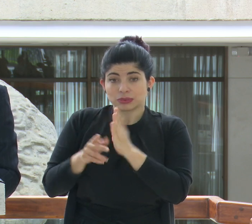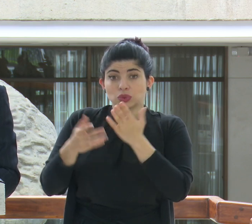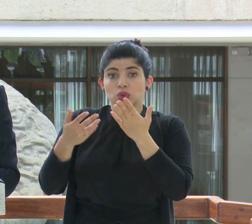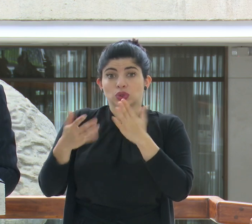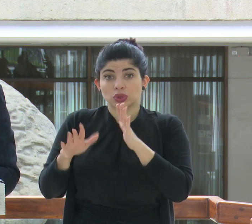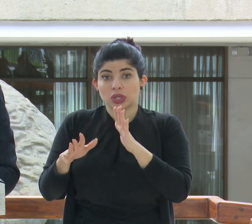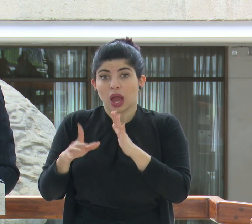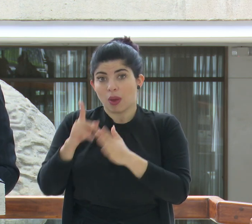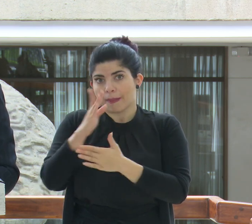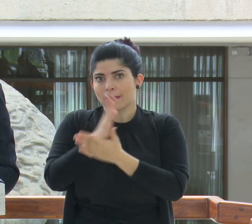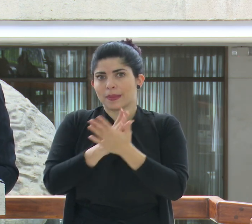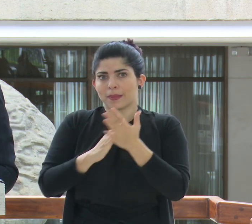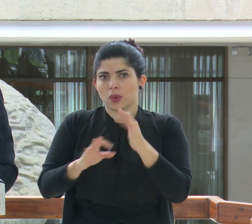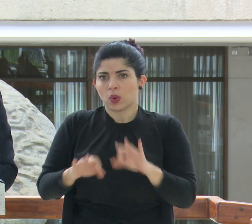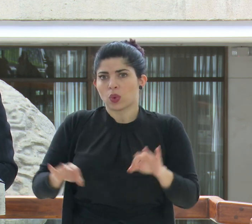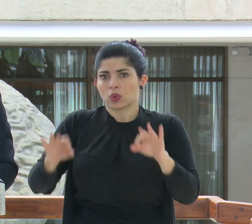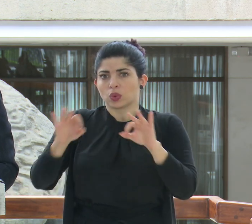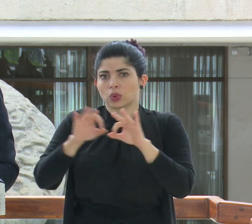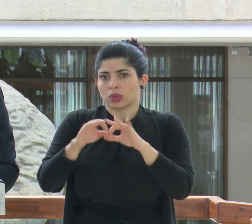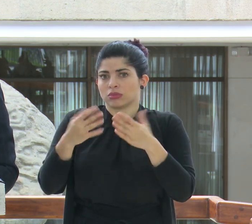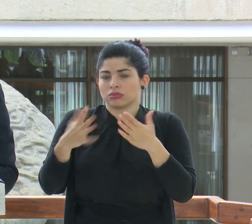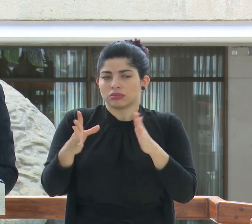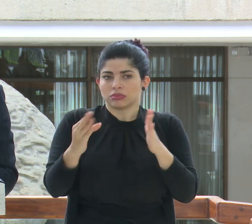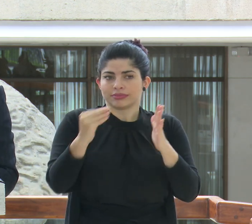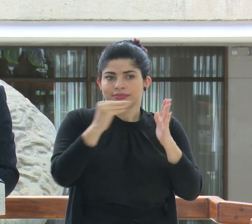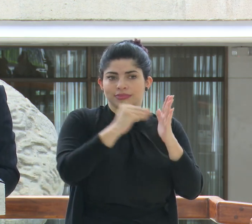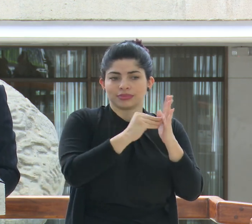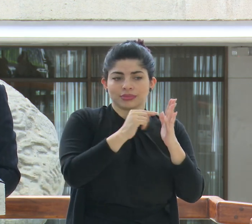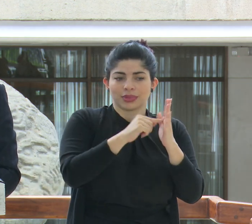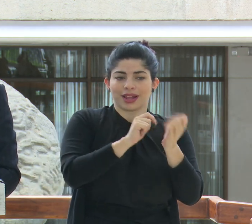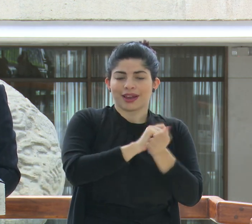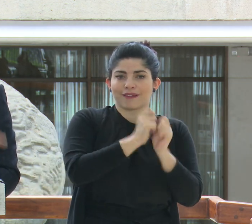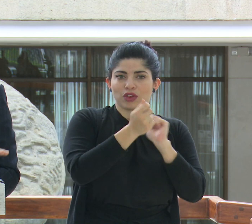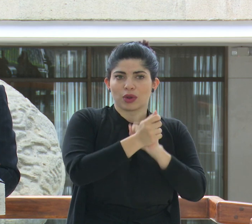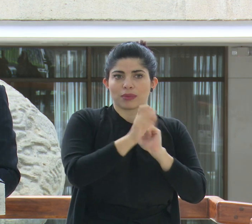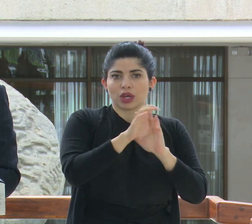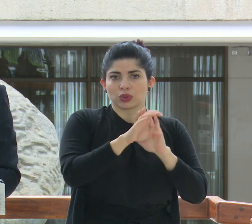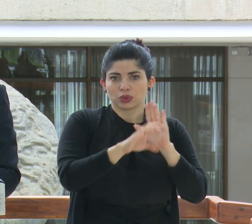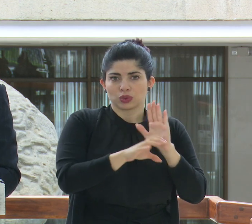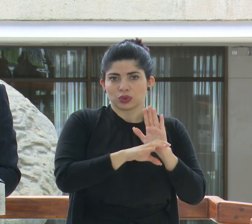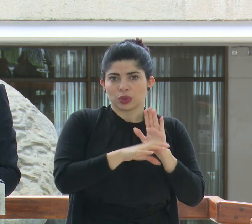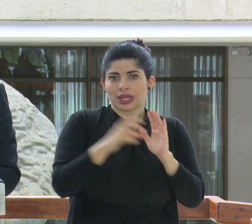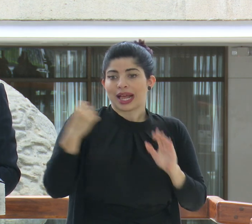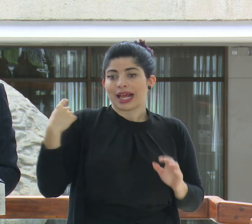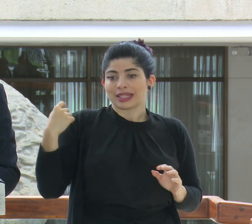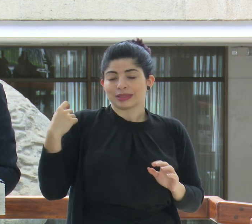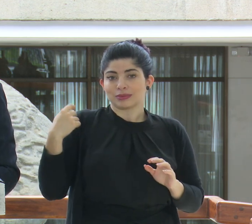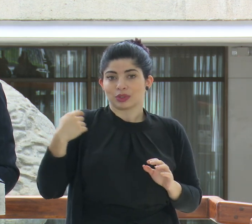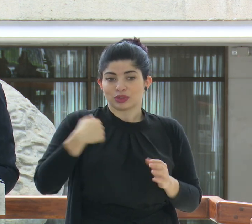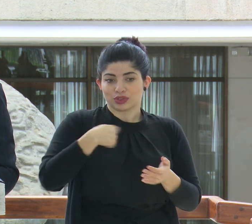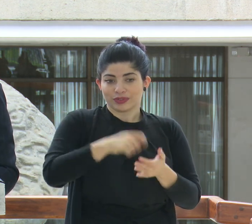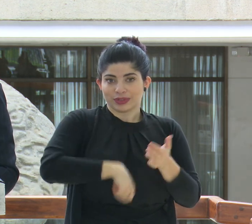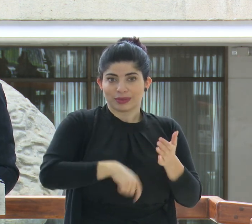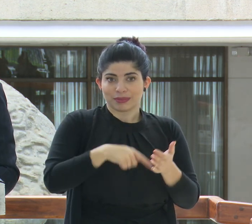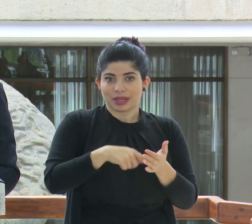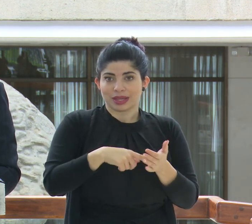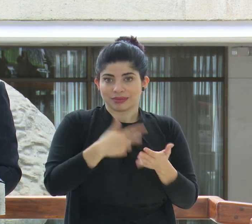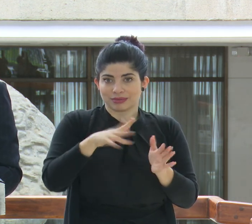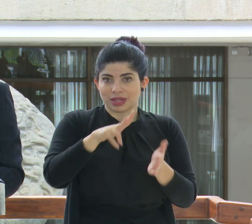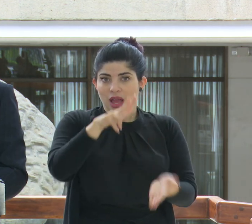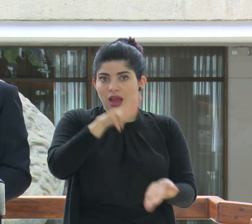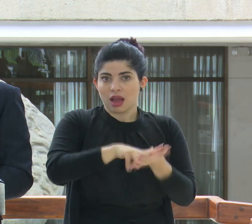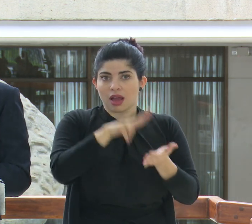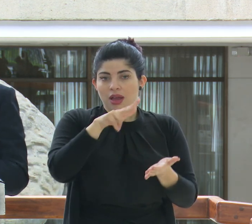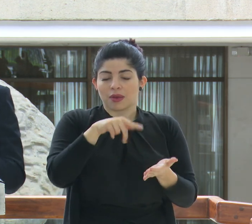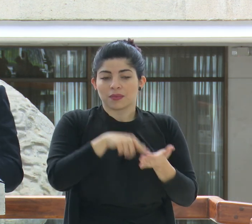una parte muy importante recogido en una reforma constitucional que recientemente me correspondió firmar y que fue aprobada,